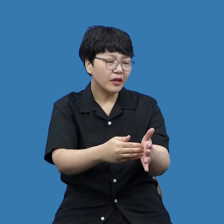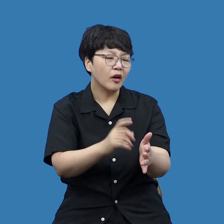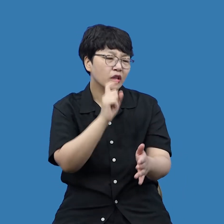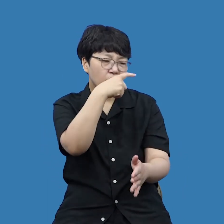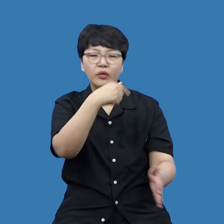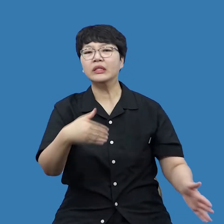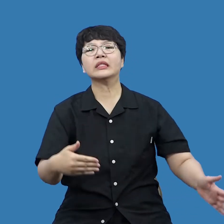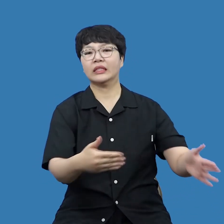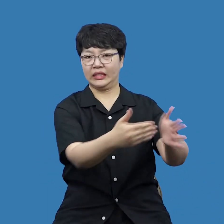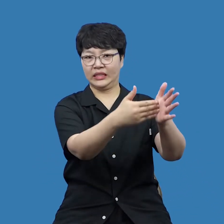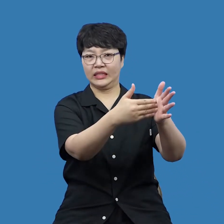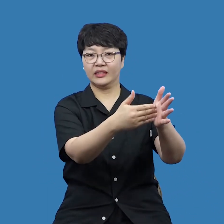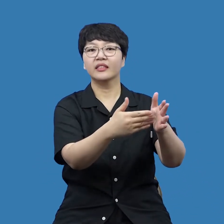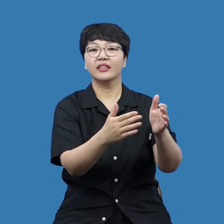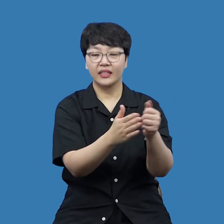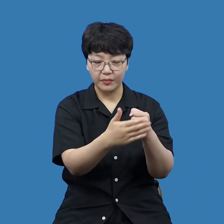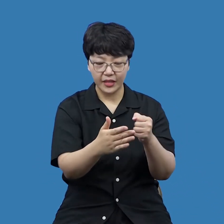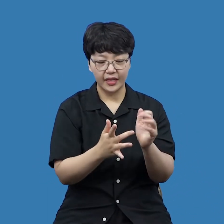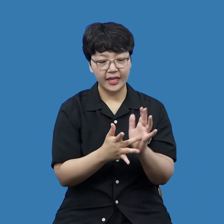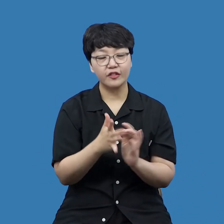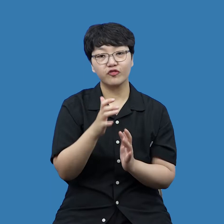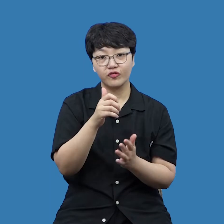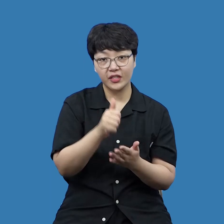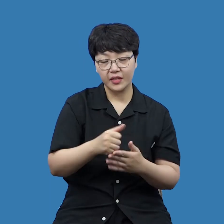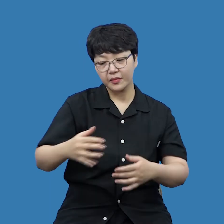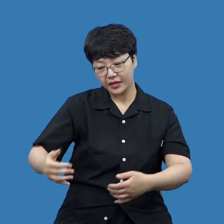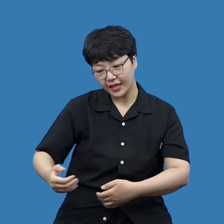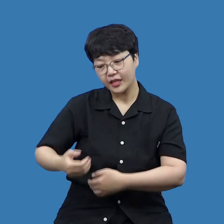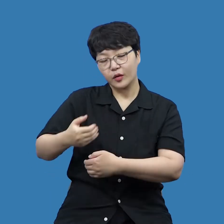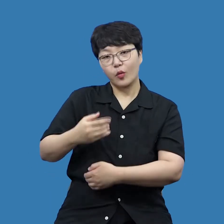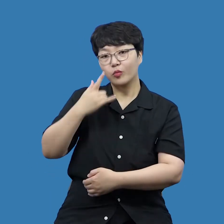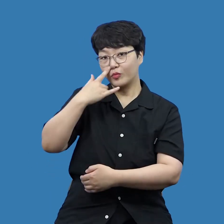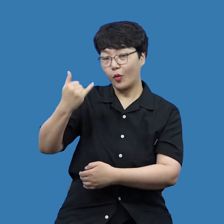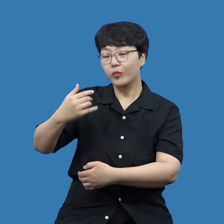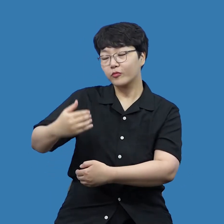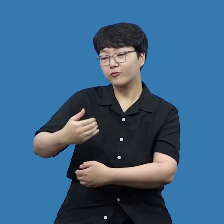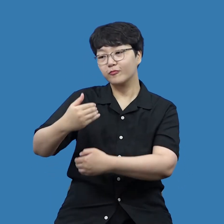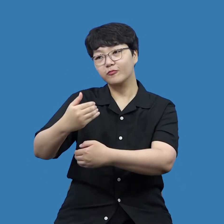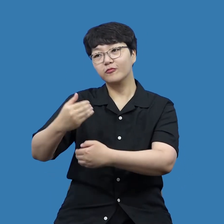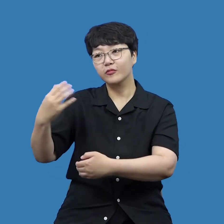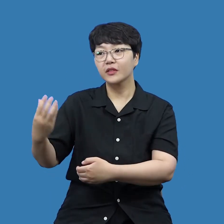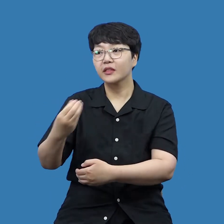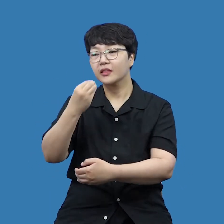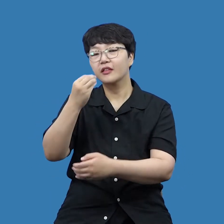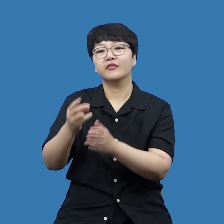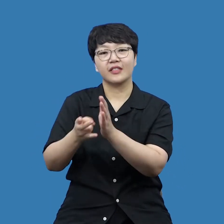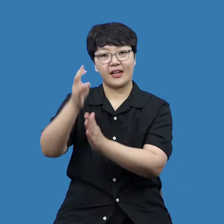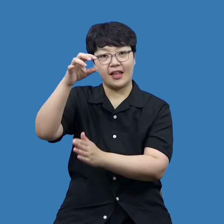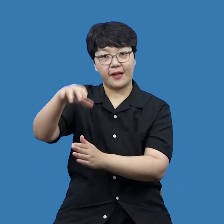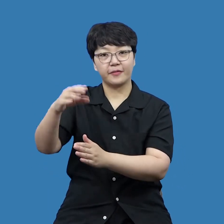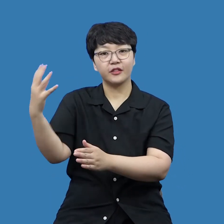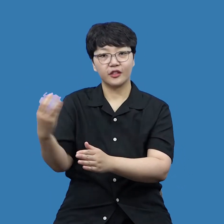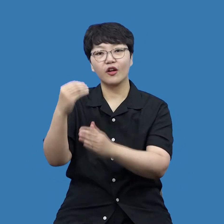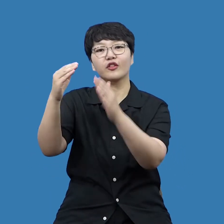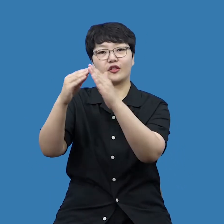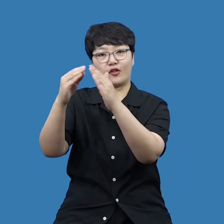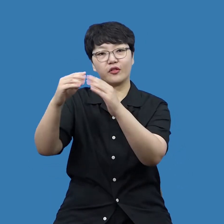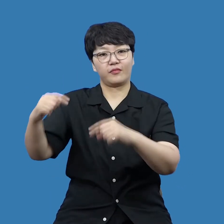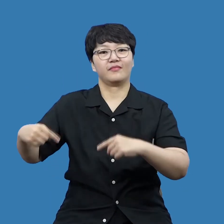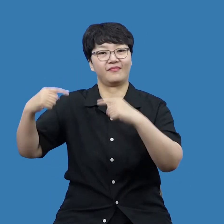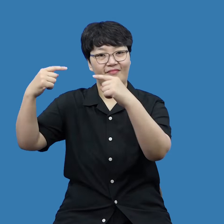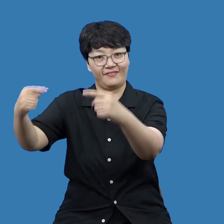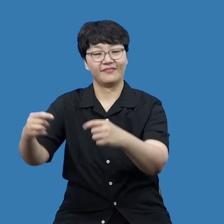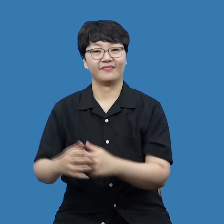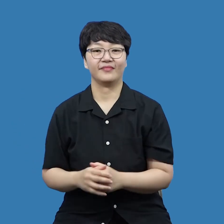데리고 베들레헴에서 예루살렘으로 올라가십니다. 예루살렘 성전에 가십니다. 본문 22절, 23절을